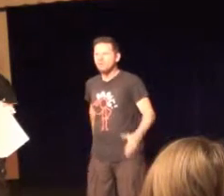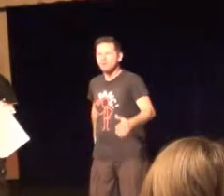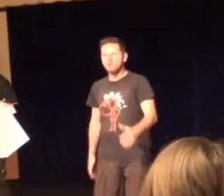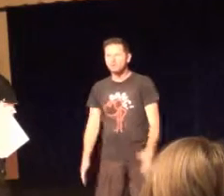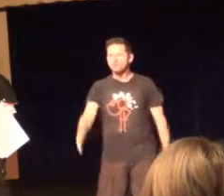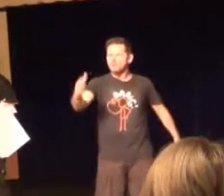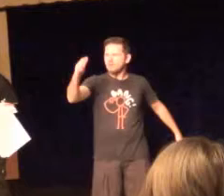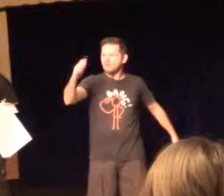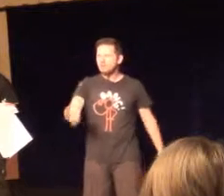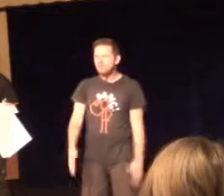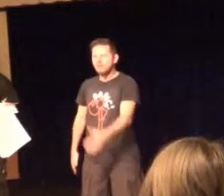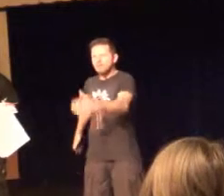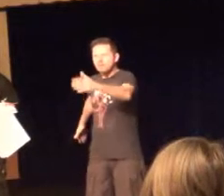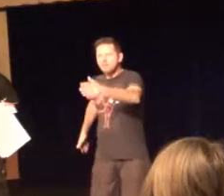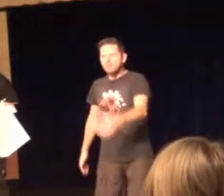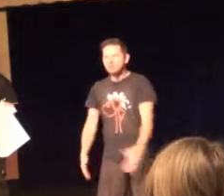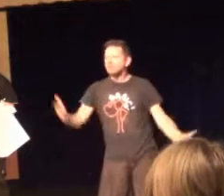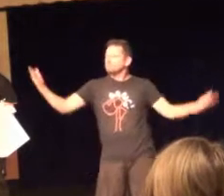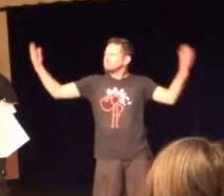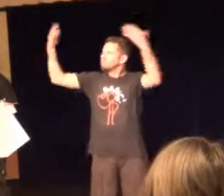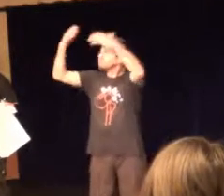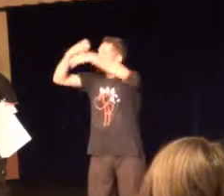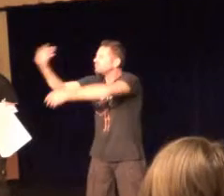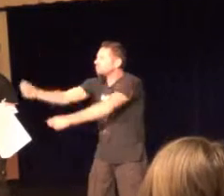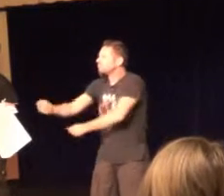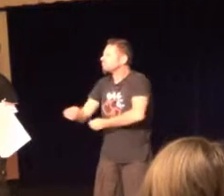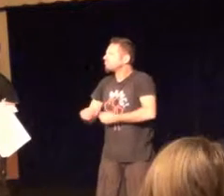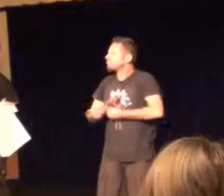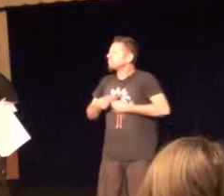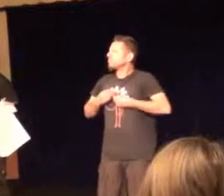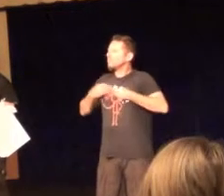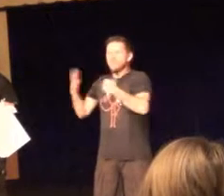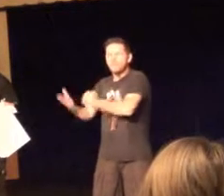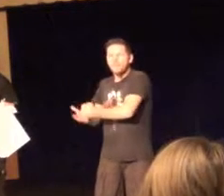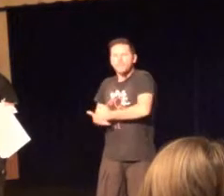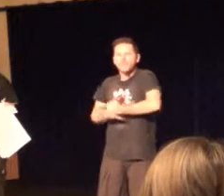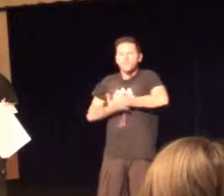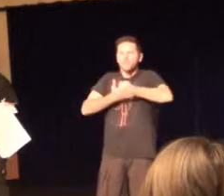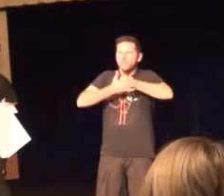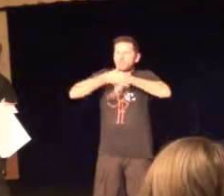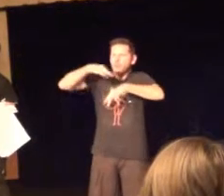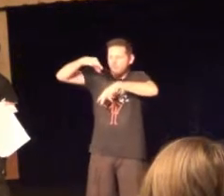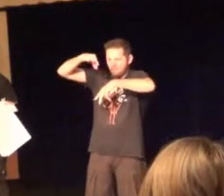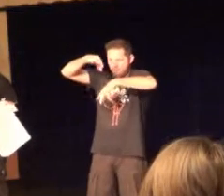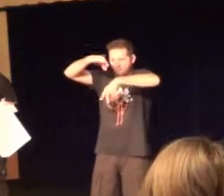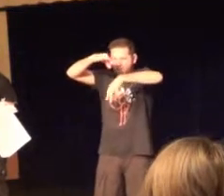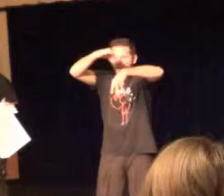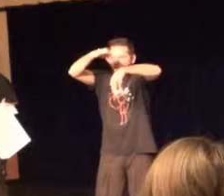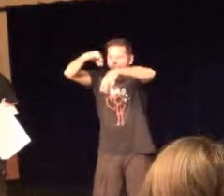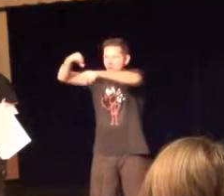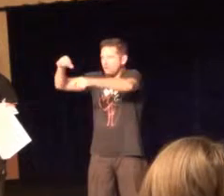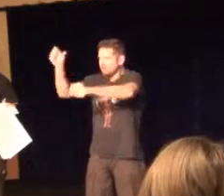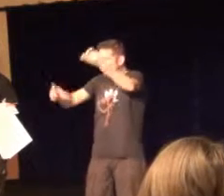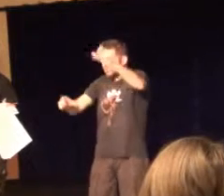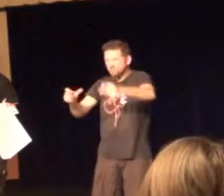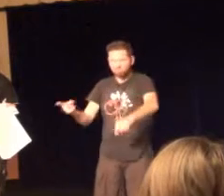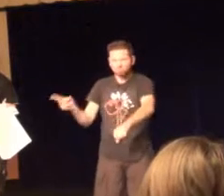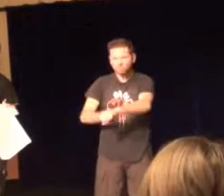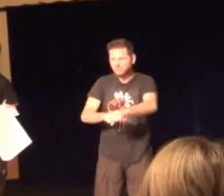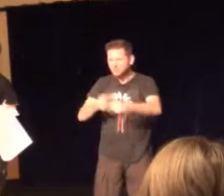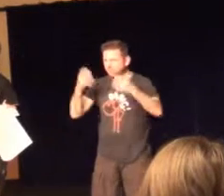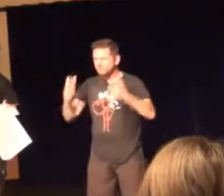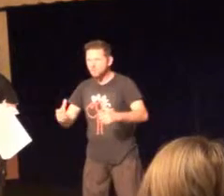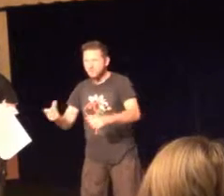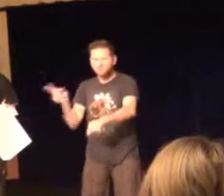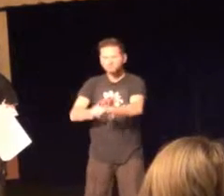La nuit a joué en ma faveur. Elle m'a porté à bout de bras. Il paraît que les gens veulent tout de suite.